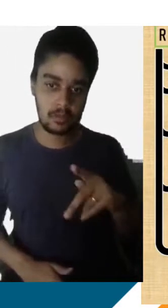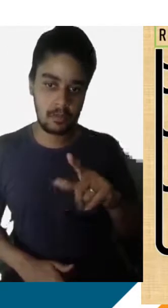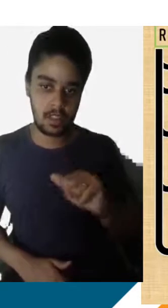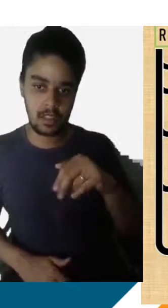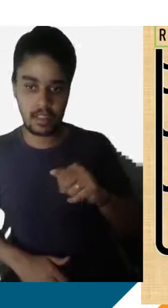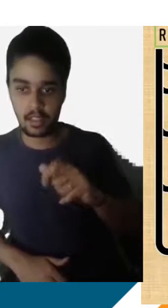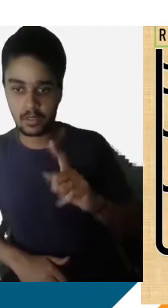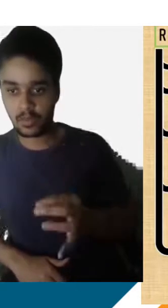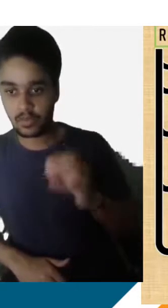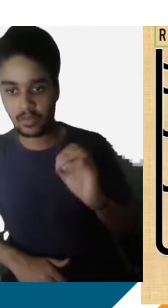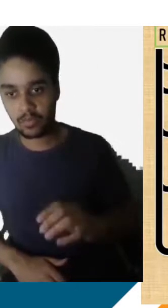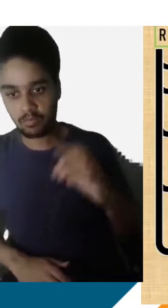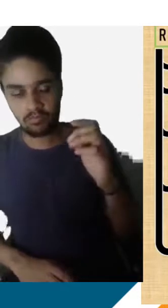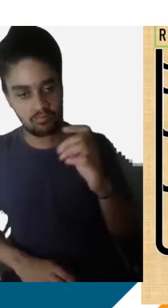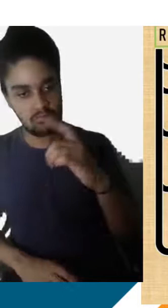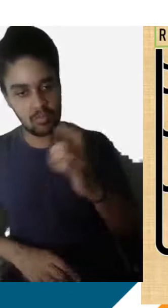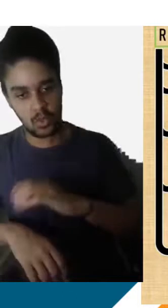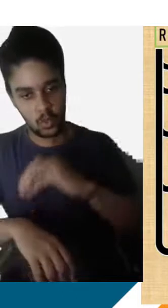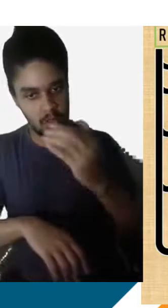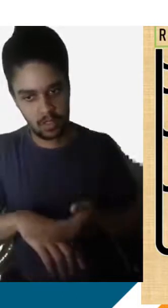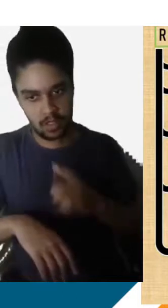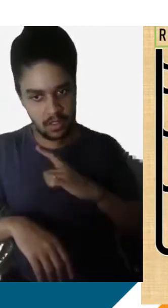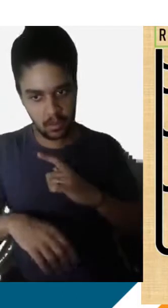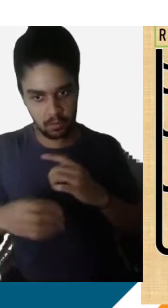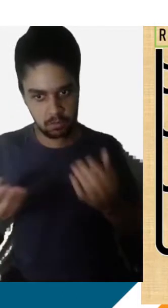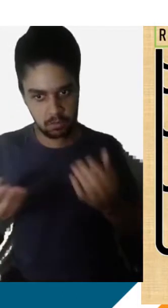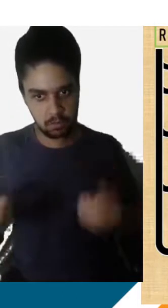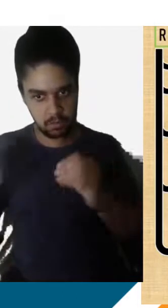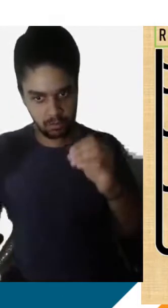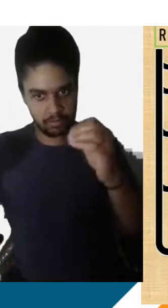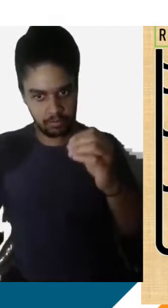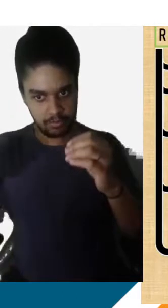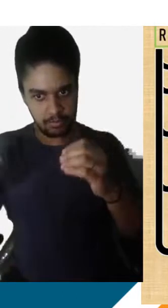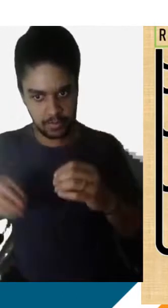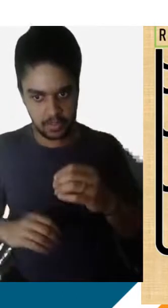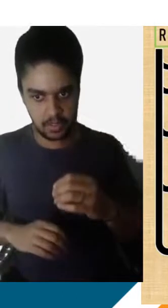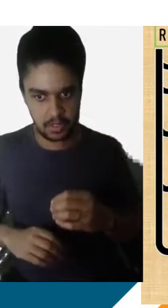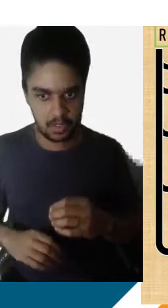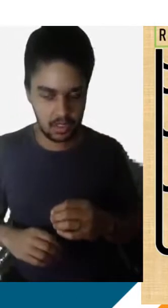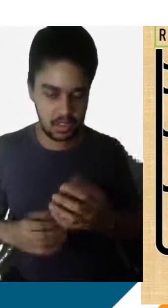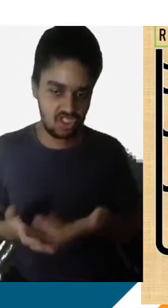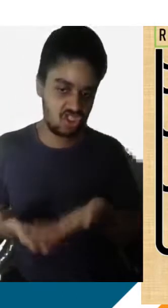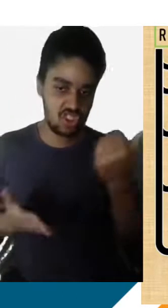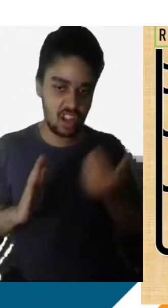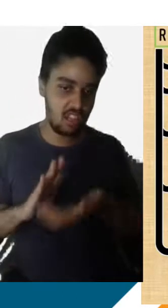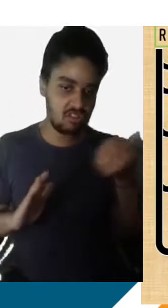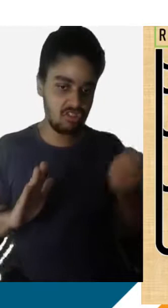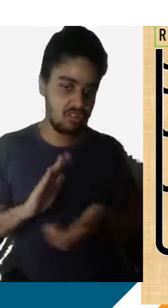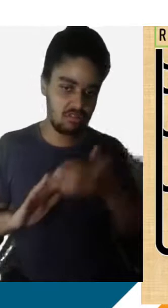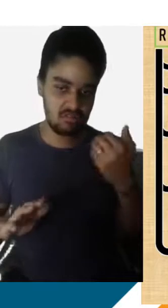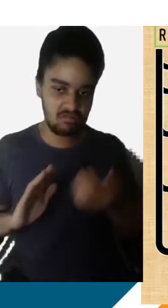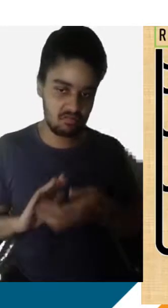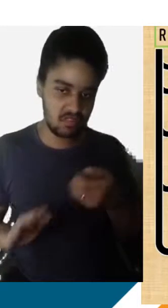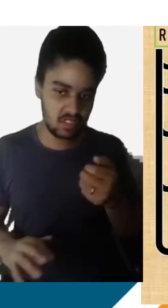as superfícies onde havia um aumento, né, maior taxa de